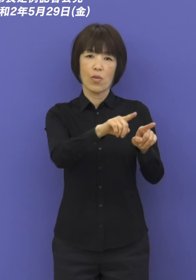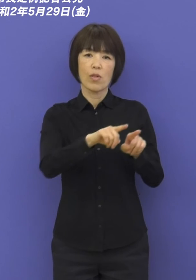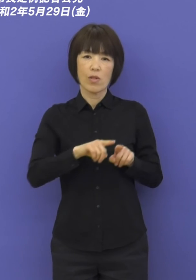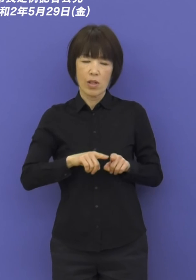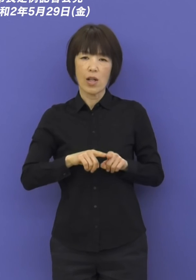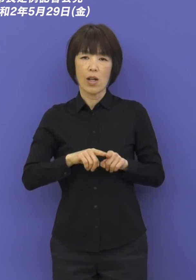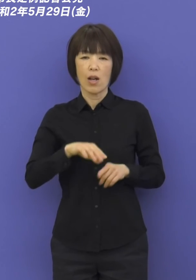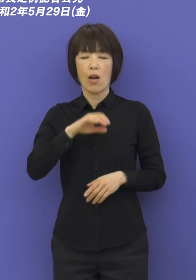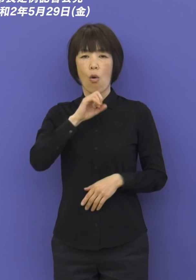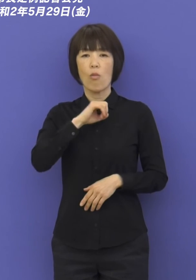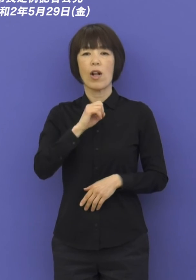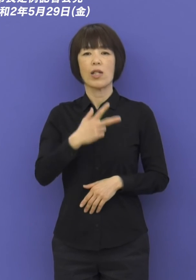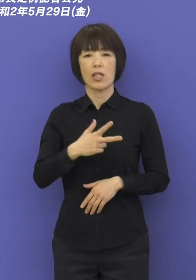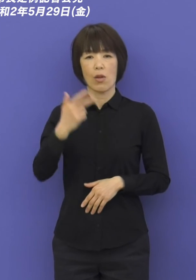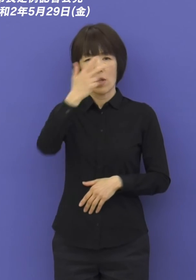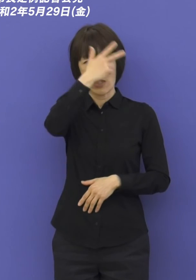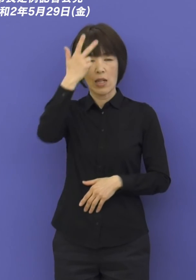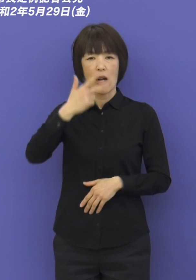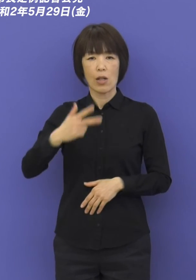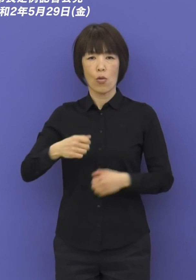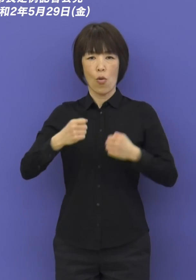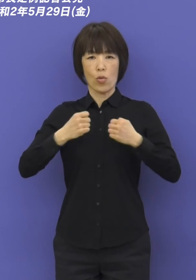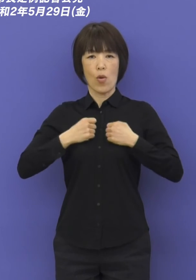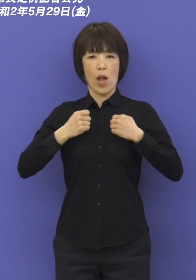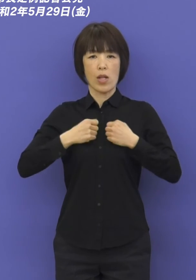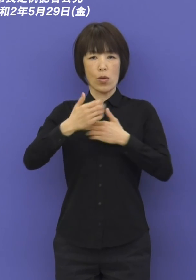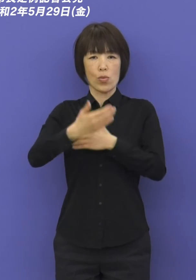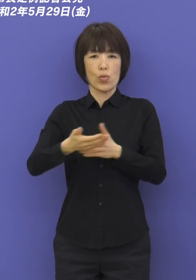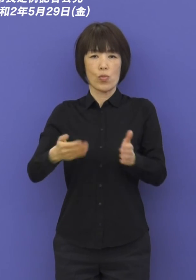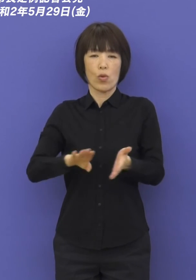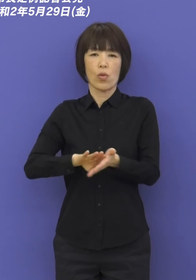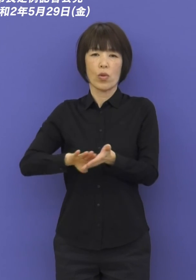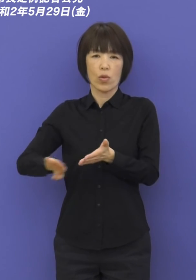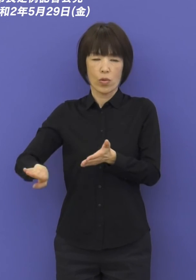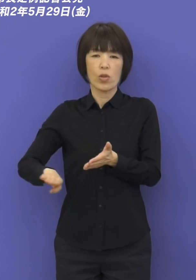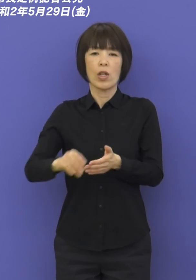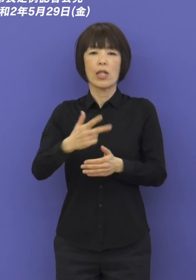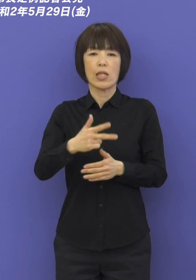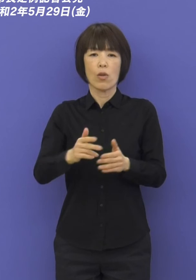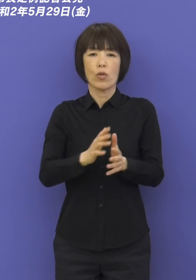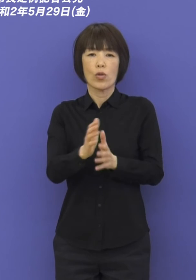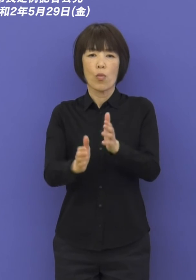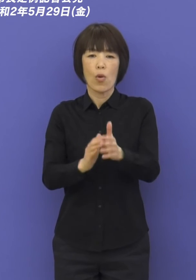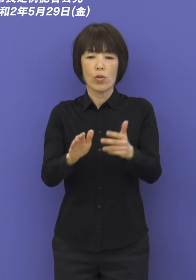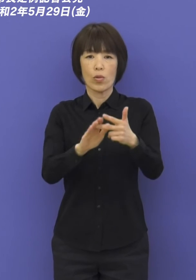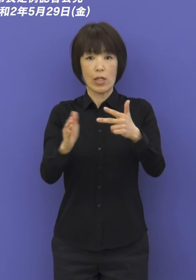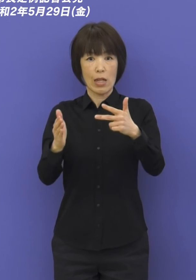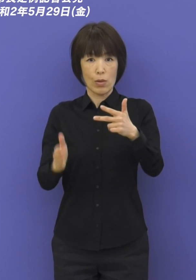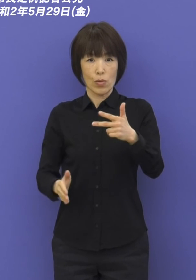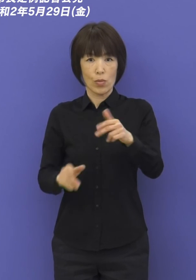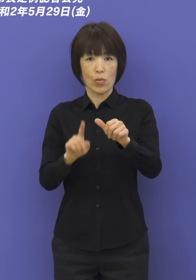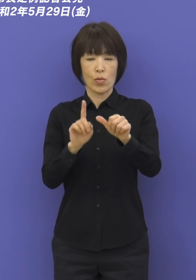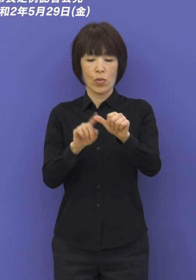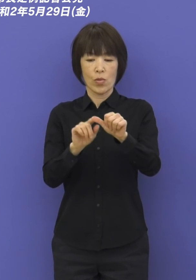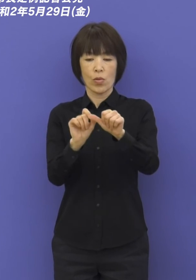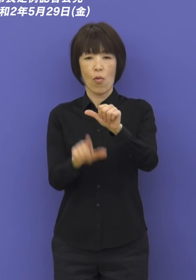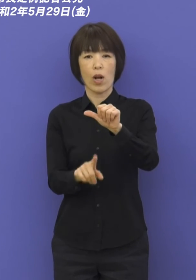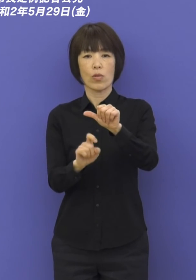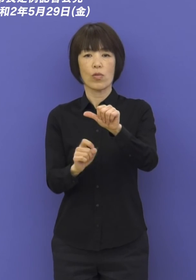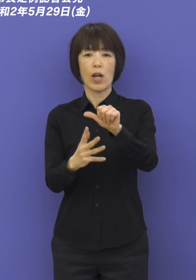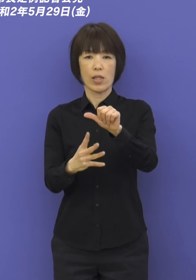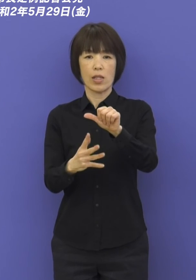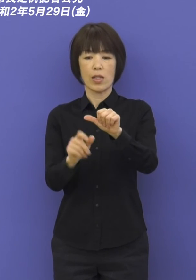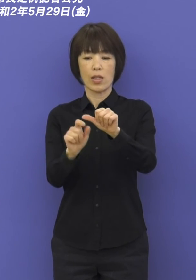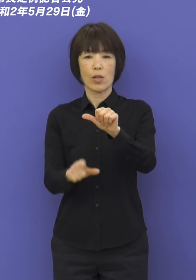では、シーハットトレーニングルームを除く市のスポーツ施設について、5月18